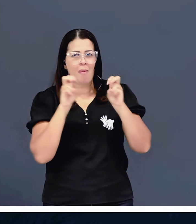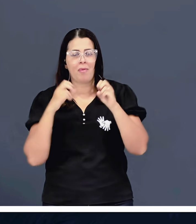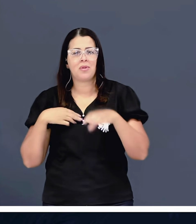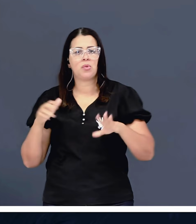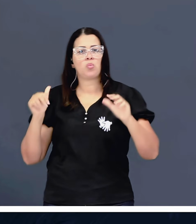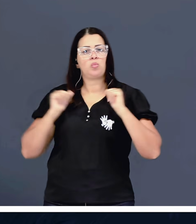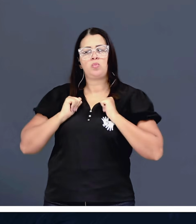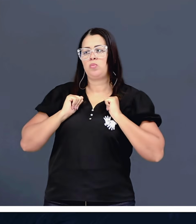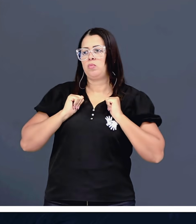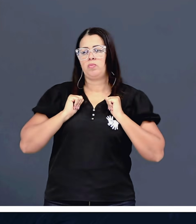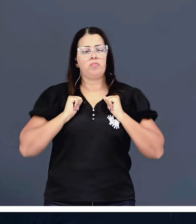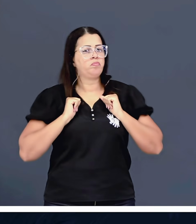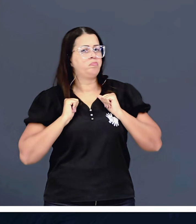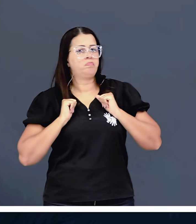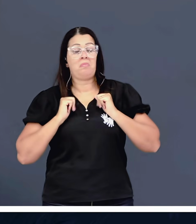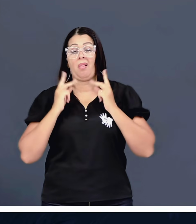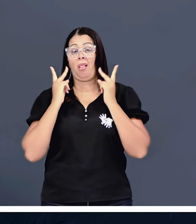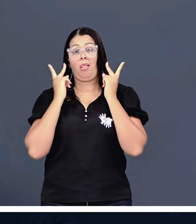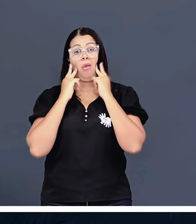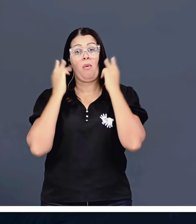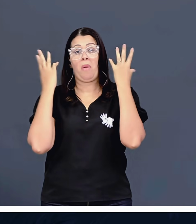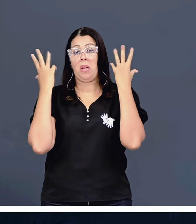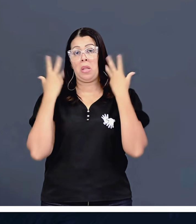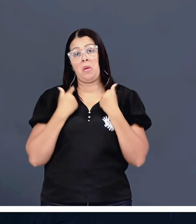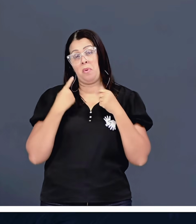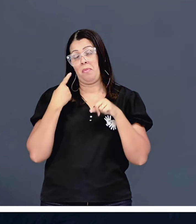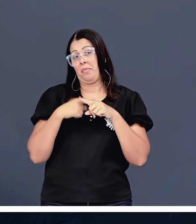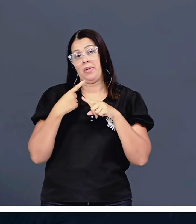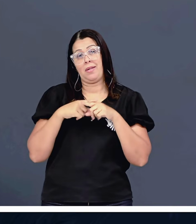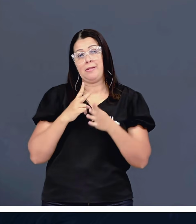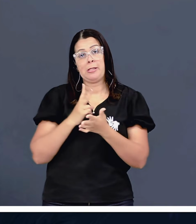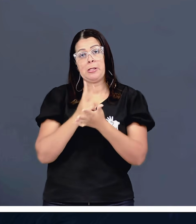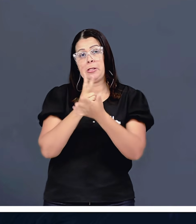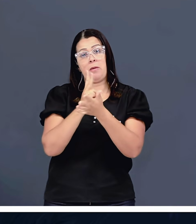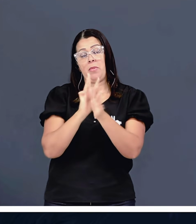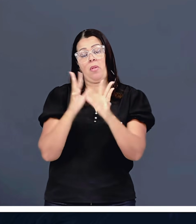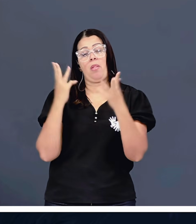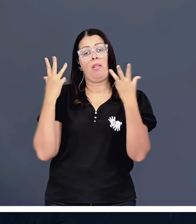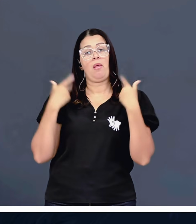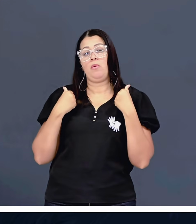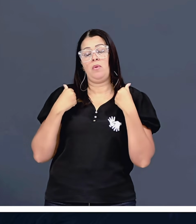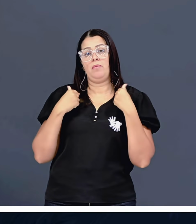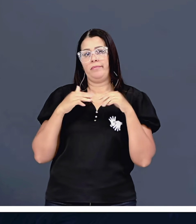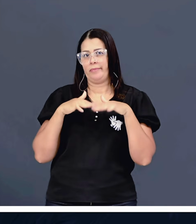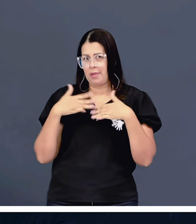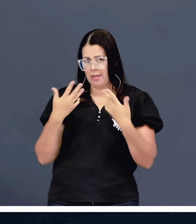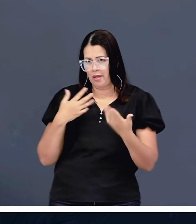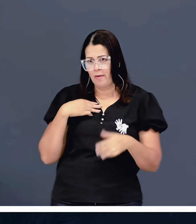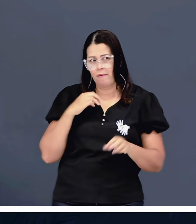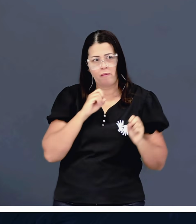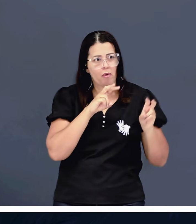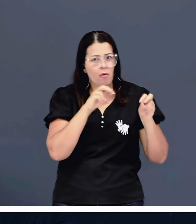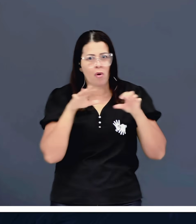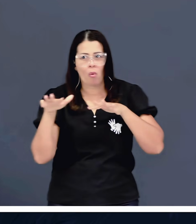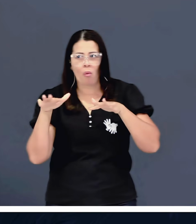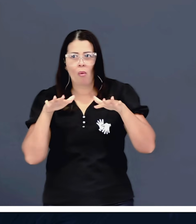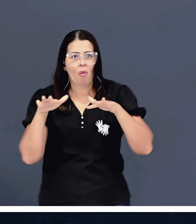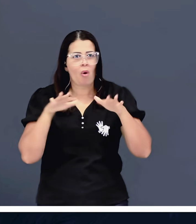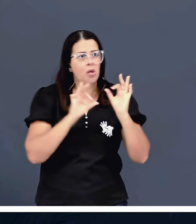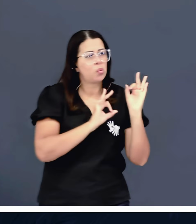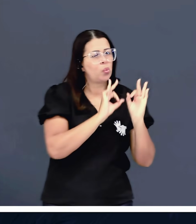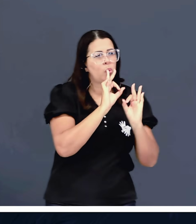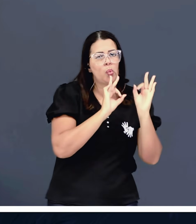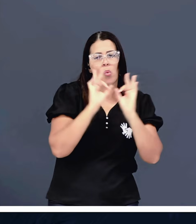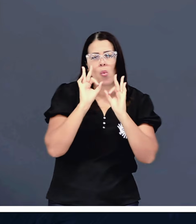acomodar. Vai se acomodar. Porque eles dão um jeito. Aliás, a gente já vai vendo os movimentos, eles dando jeitos,